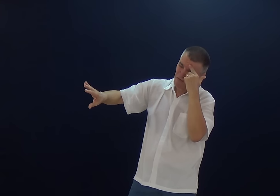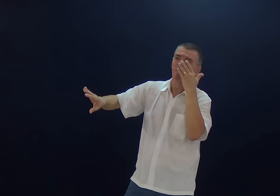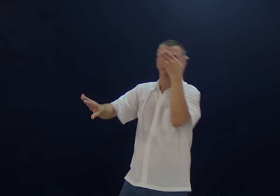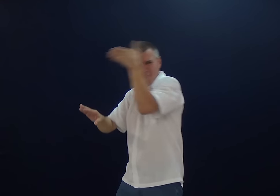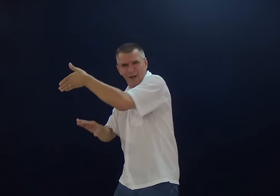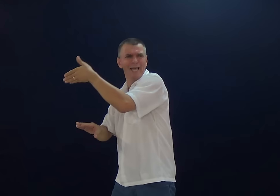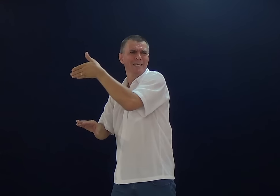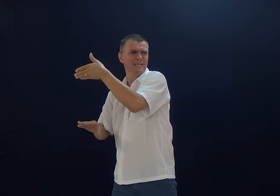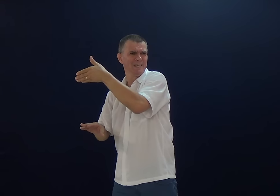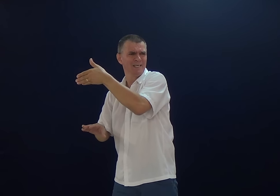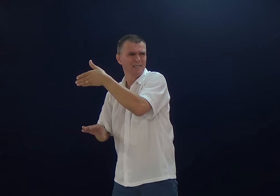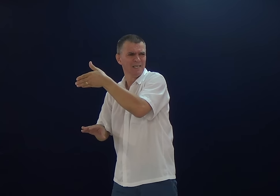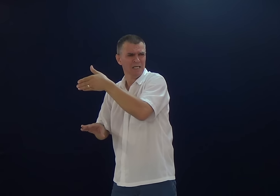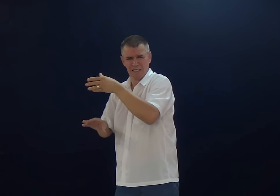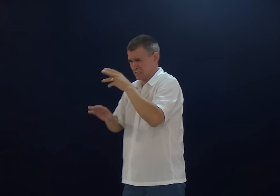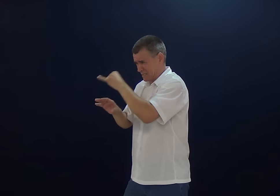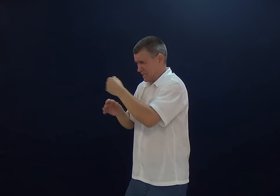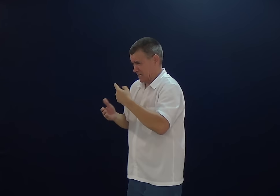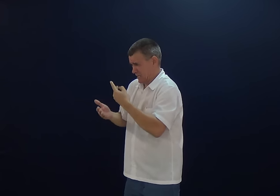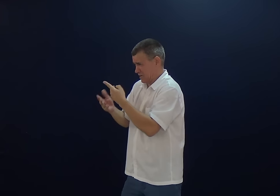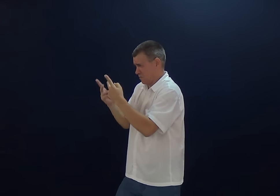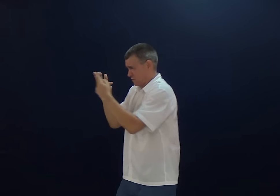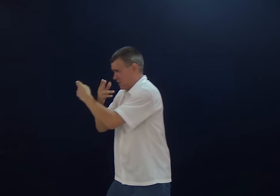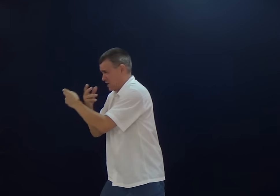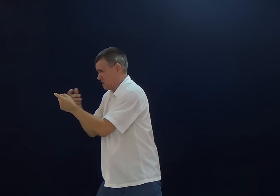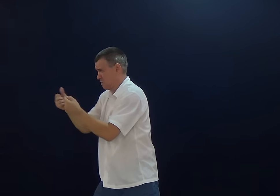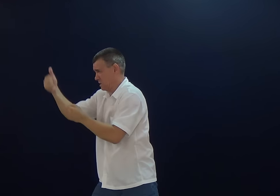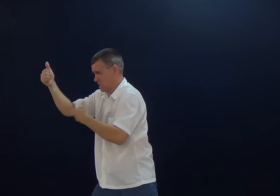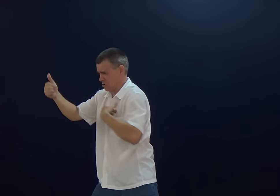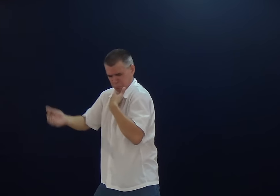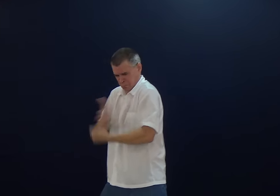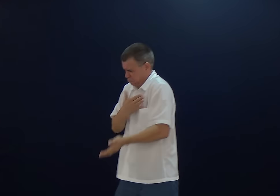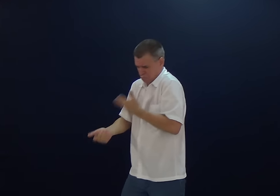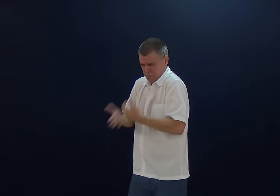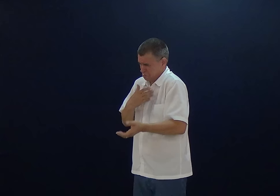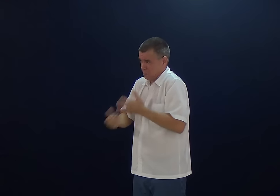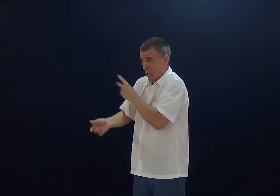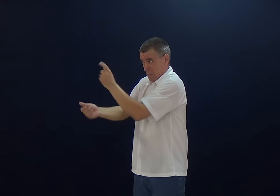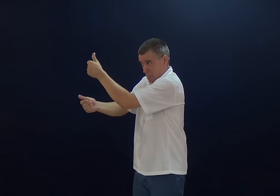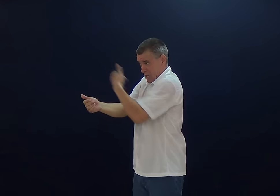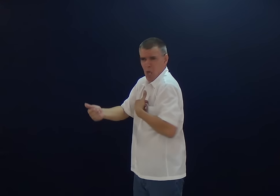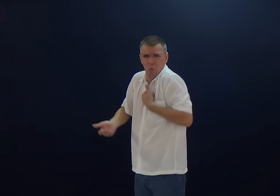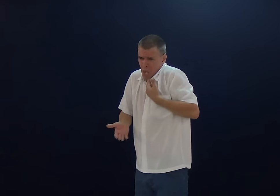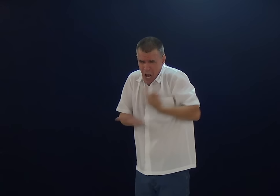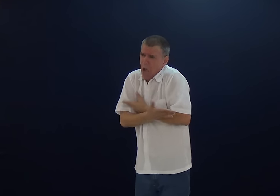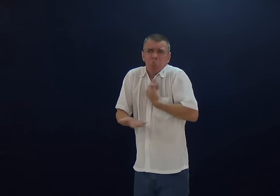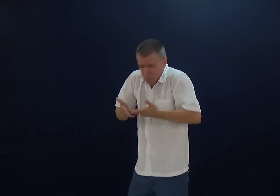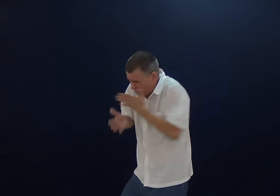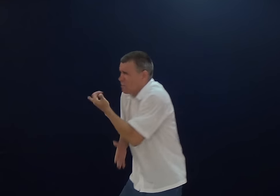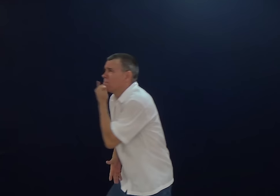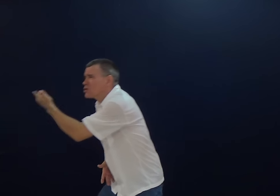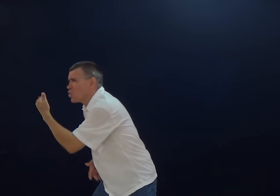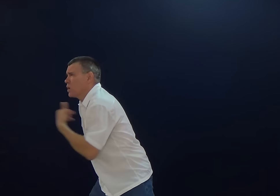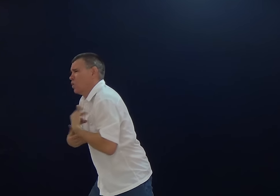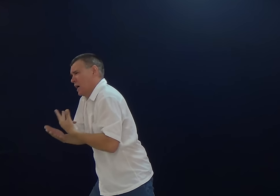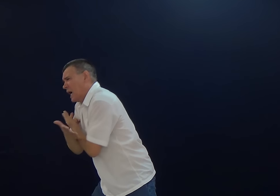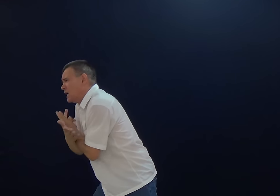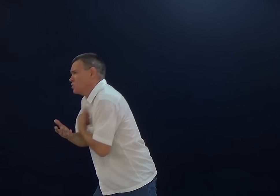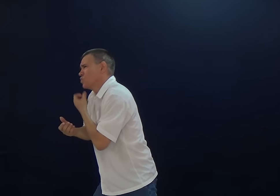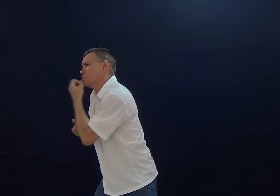eu tenho buscado praticar a verdade e não ficar envolvido nessa nesse mar